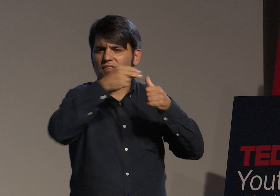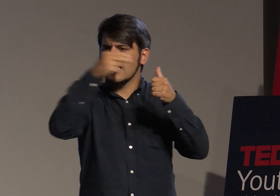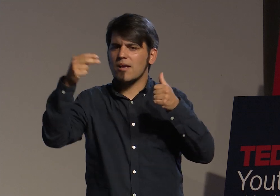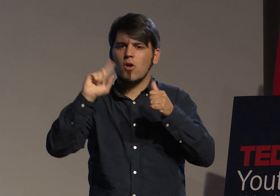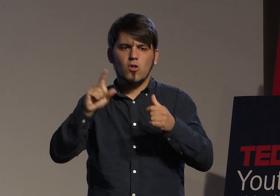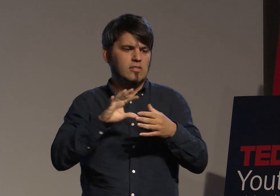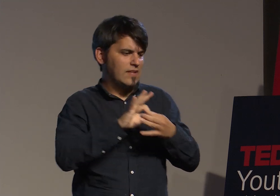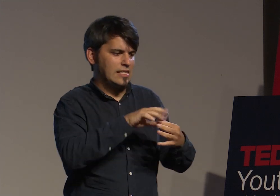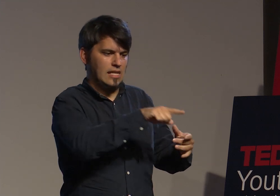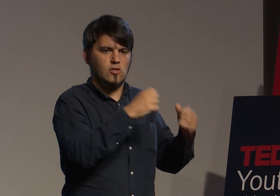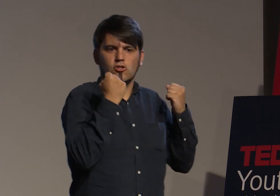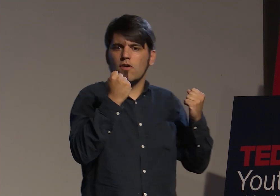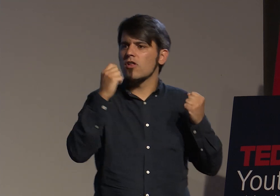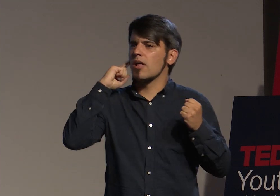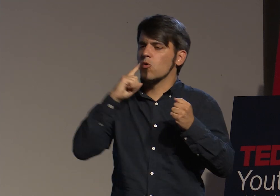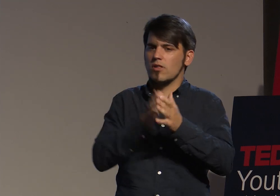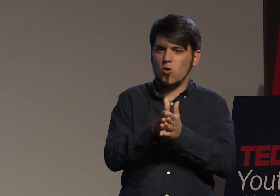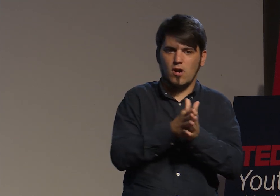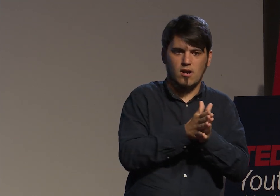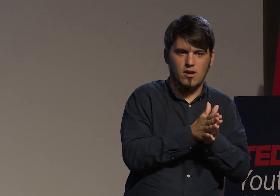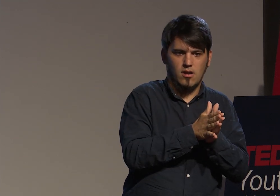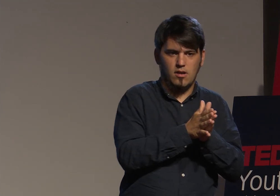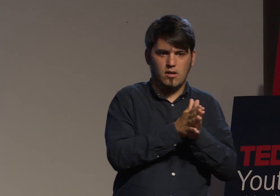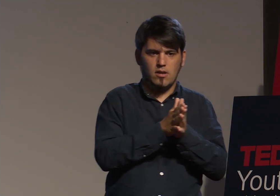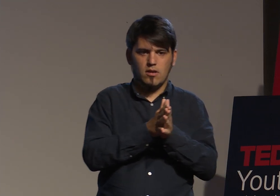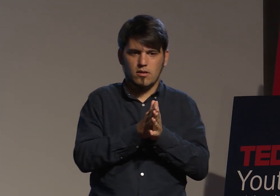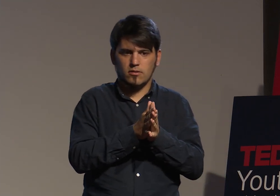Сега ще ви разкажа за един глух човек, който